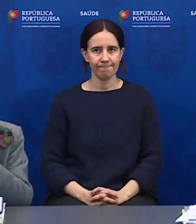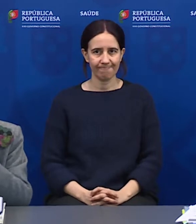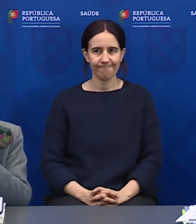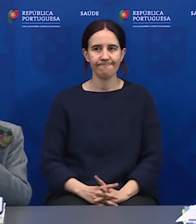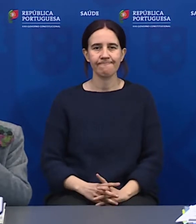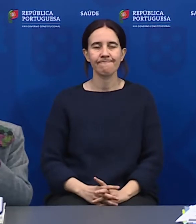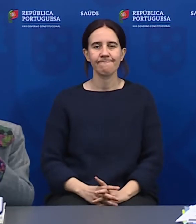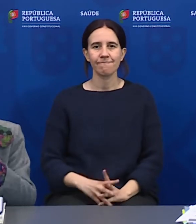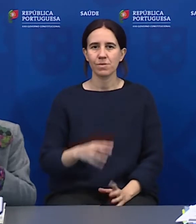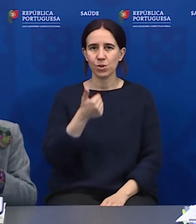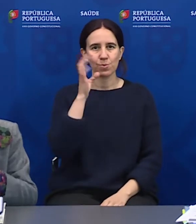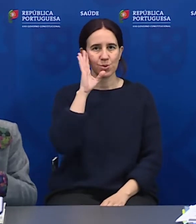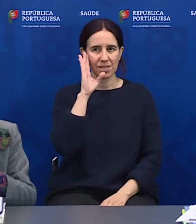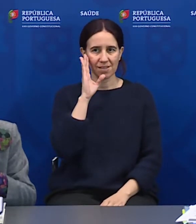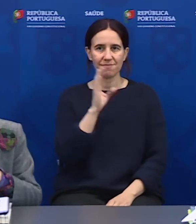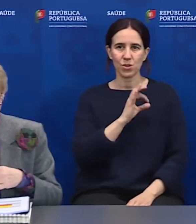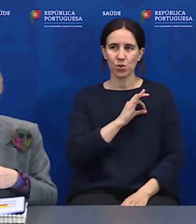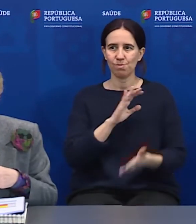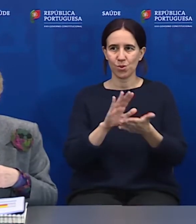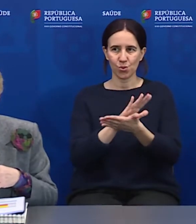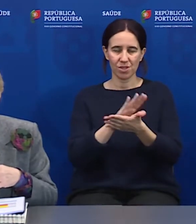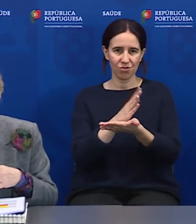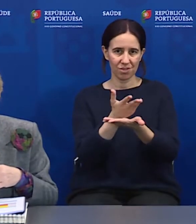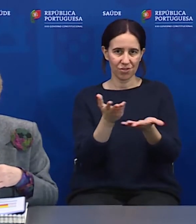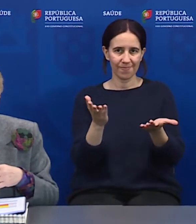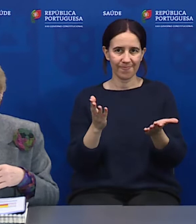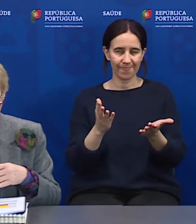Muito boa tarde, senhores jornalistas.